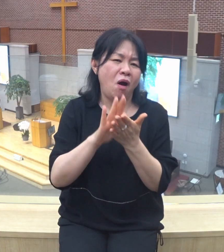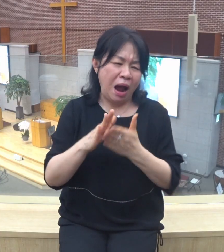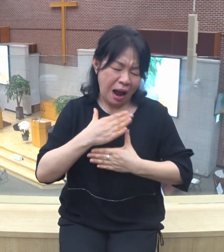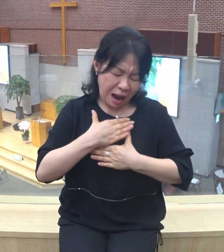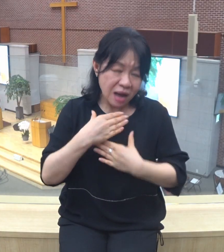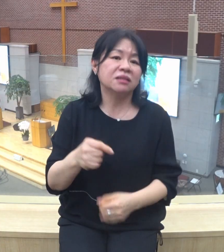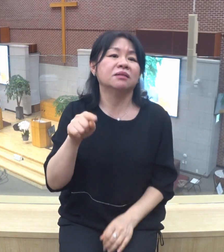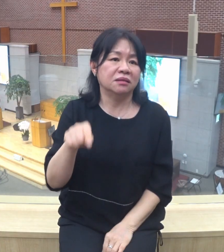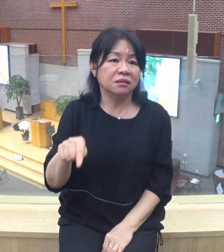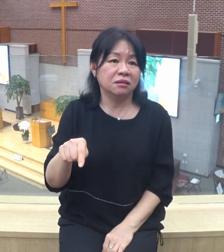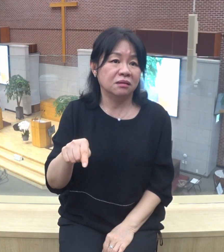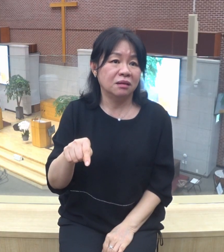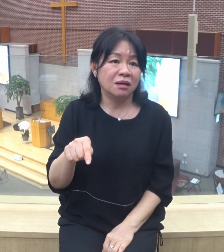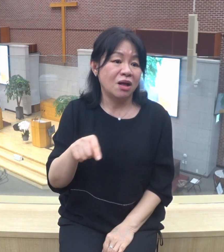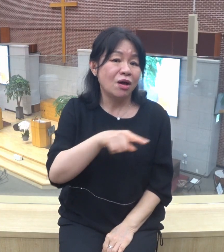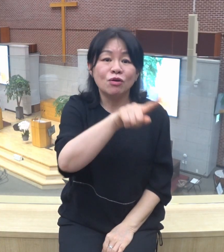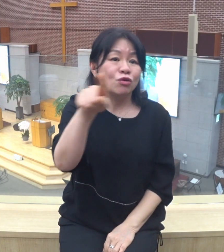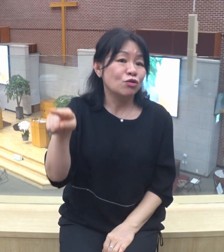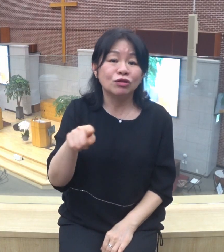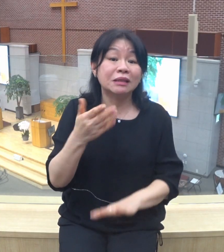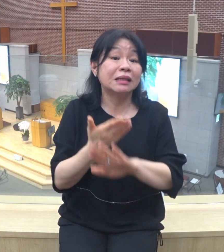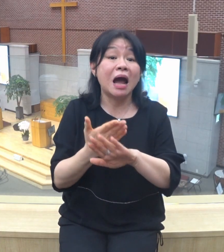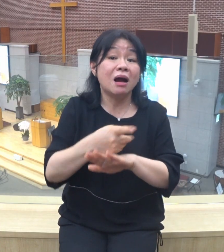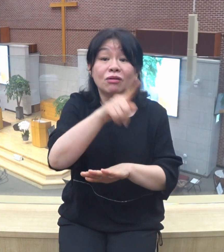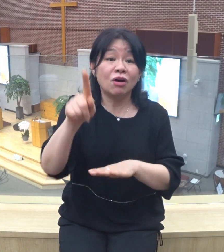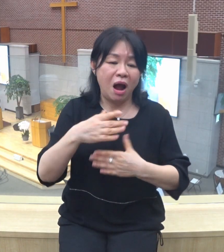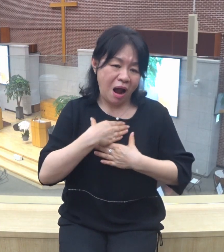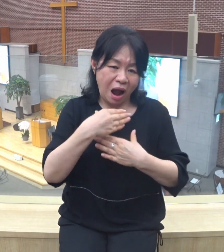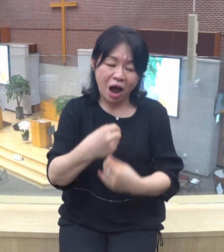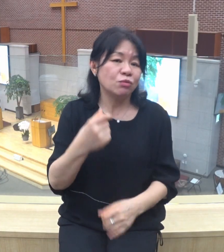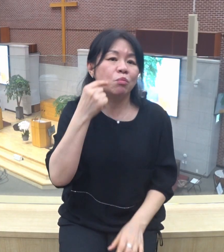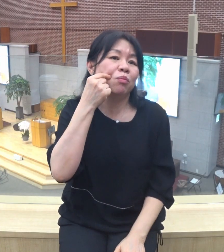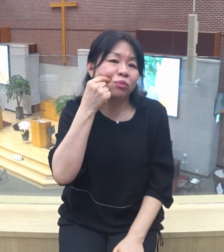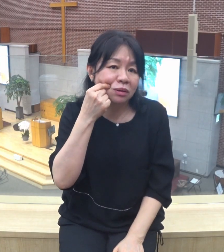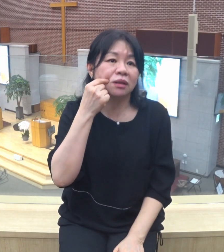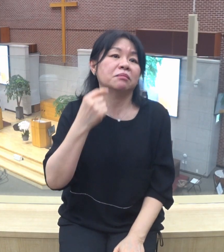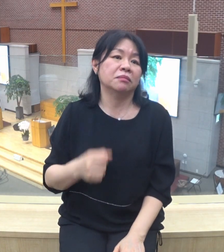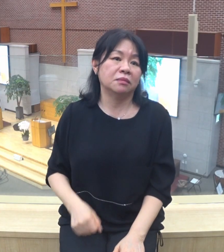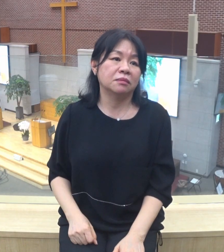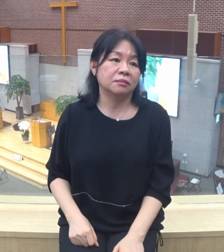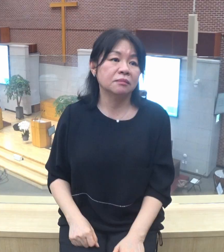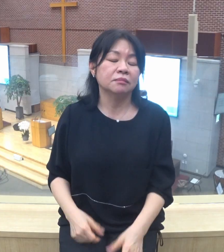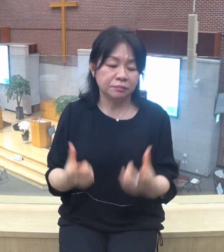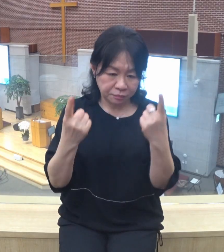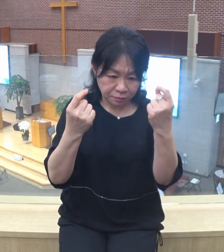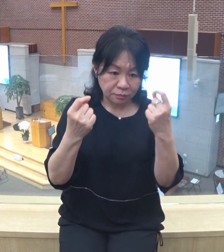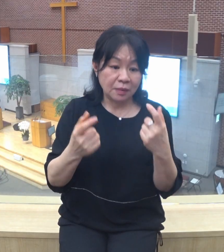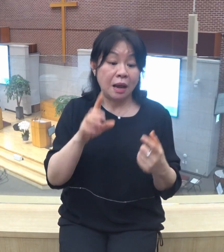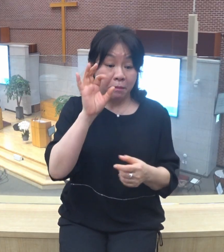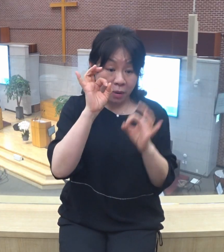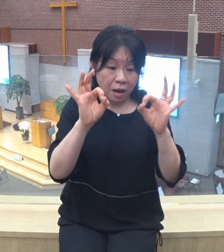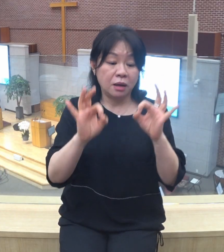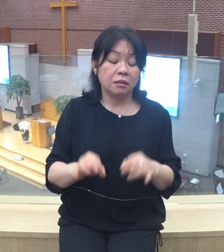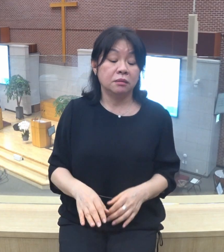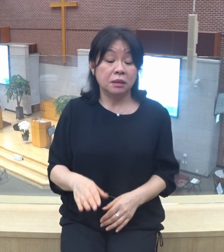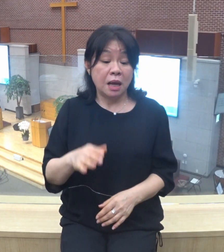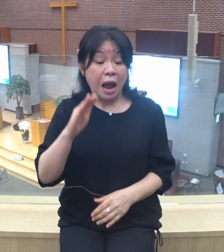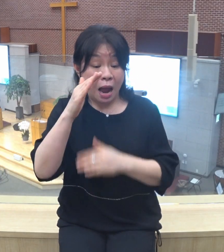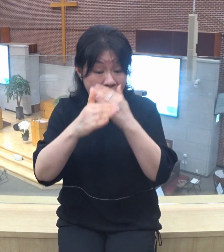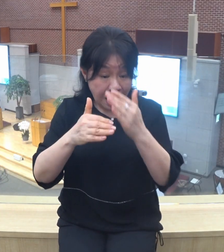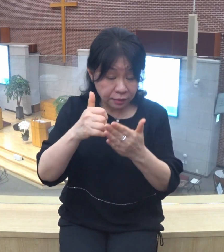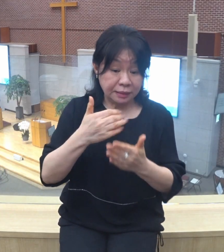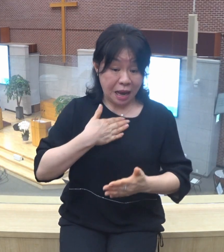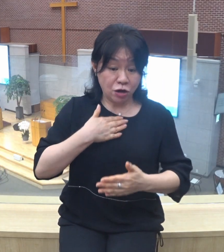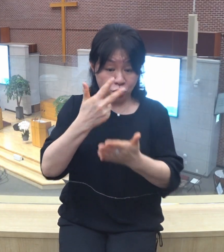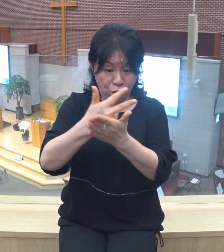하나님께서 함께 하시면 우리는 물과 불을 지나갈 수 있습니다. 3절 말씀을 함께 읽어보겠습니다.